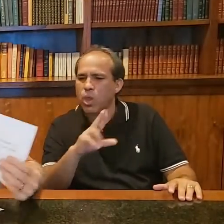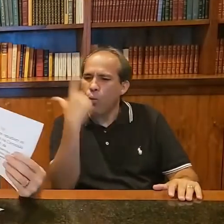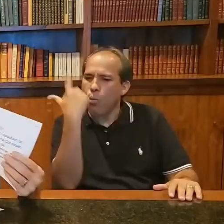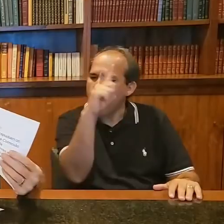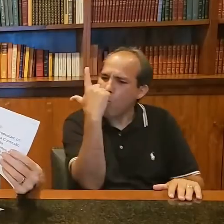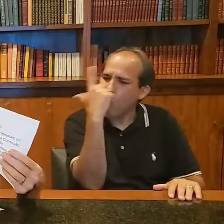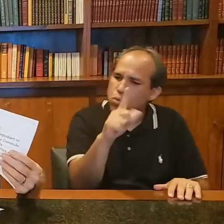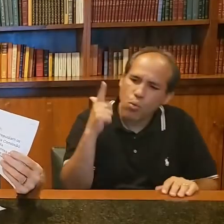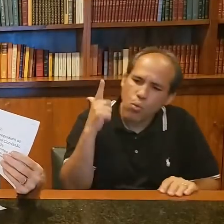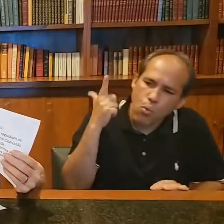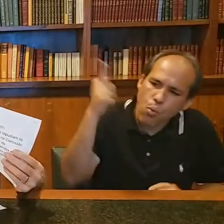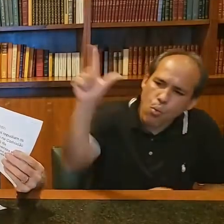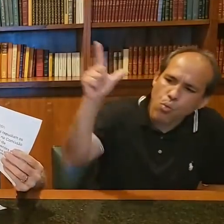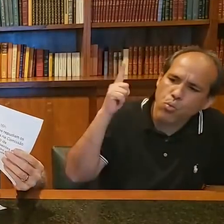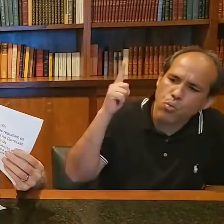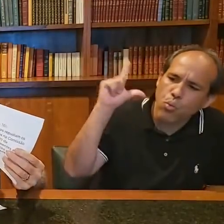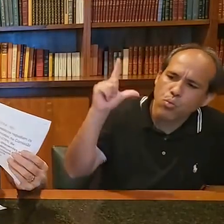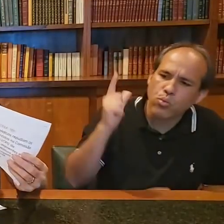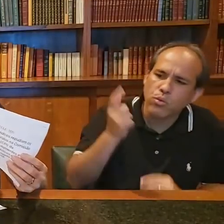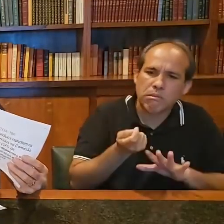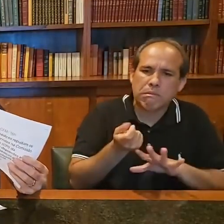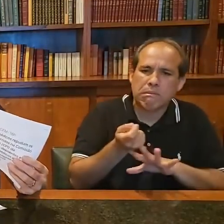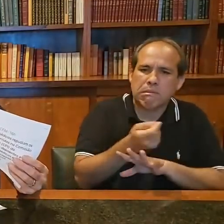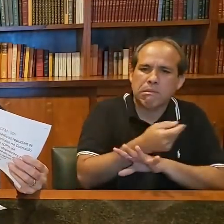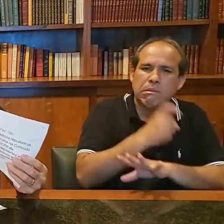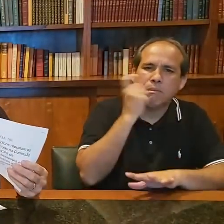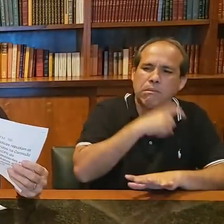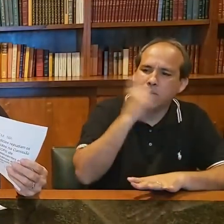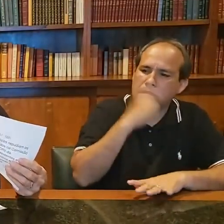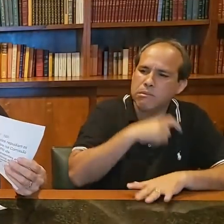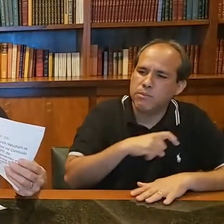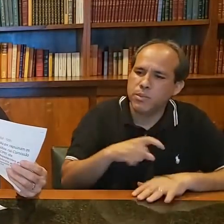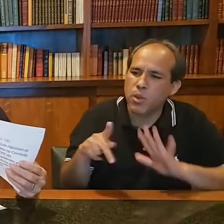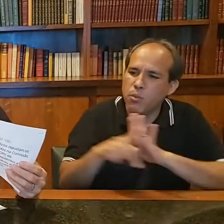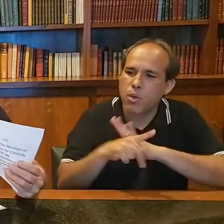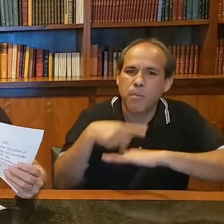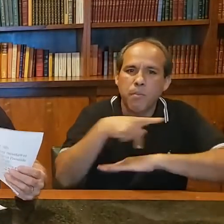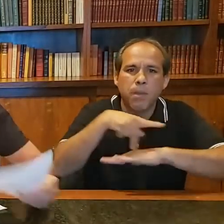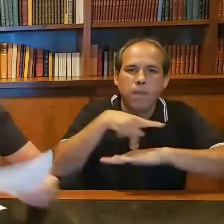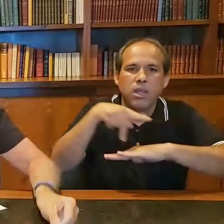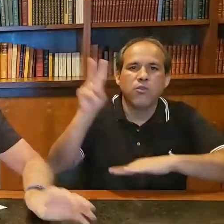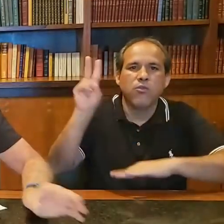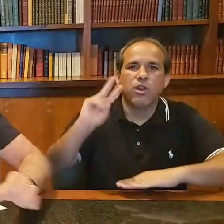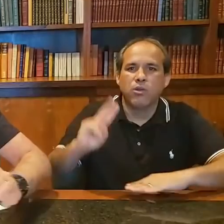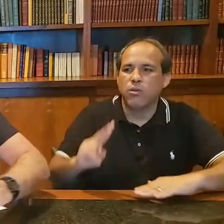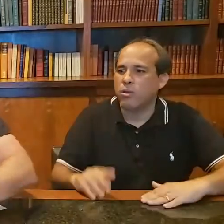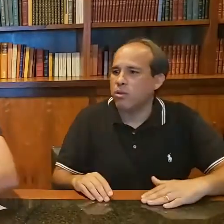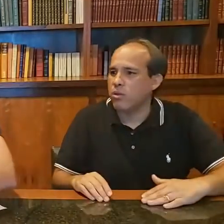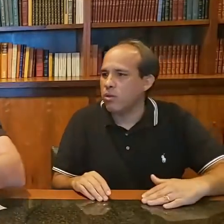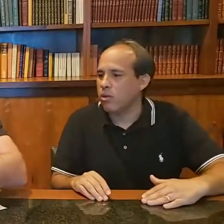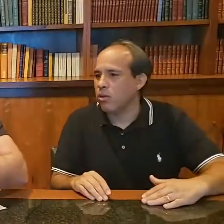Não, peraí, tem um baita no fake news aqui. É da Venezuela. Ou da Venezuela.